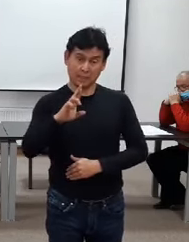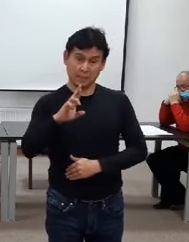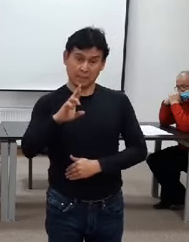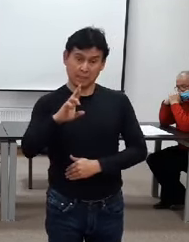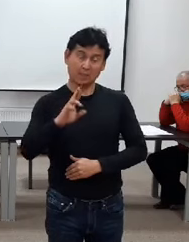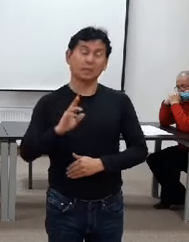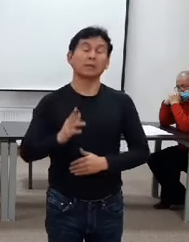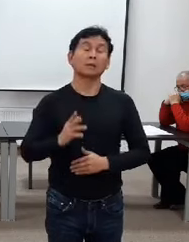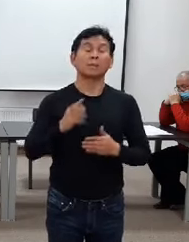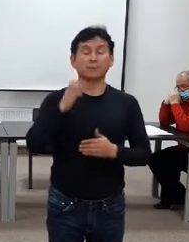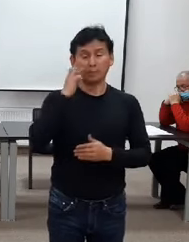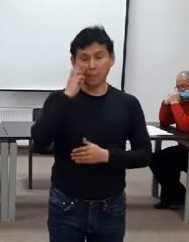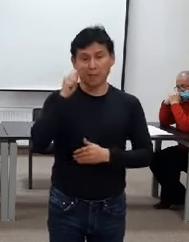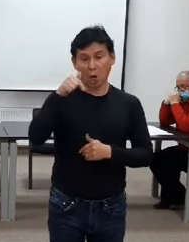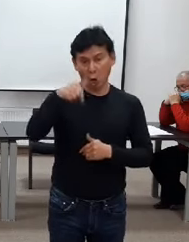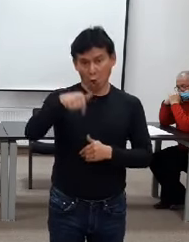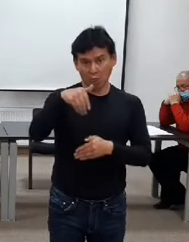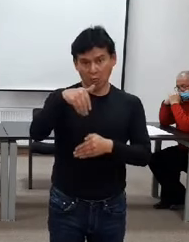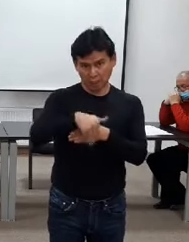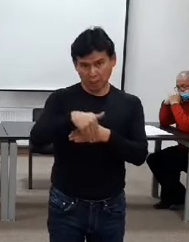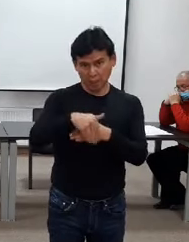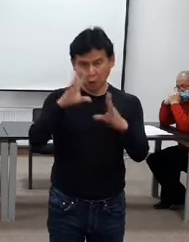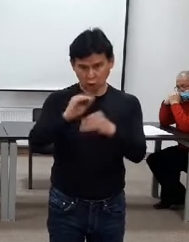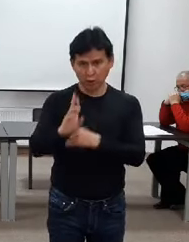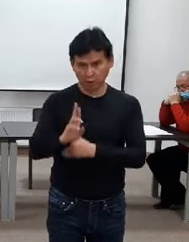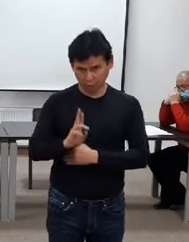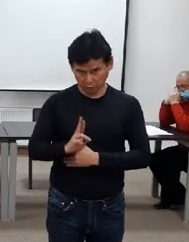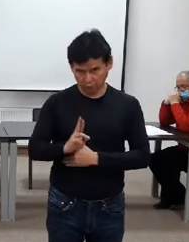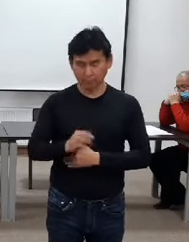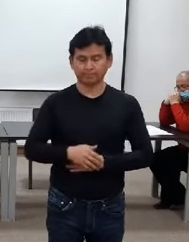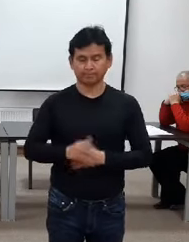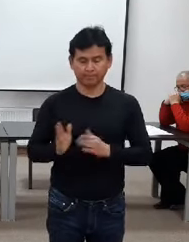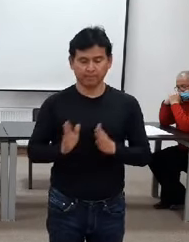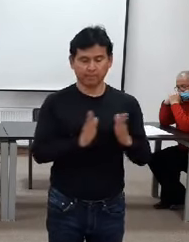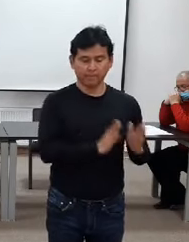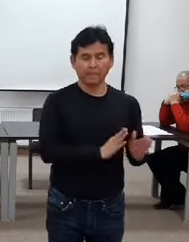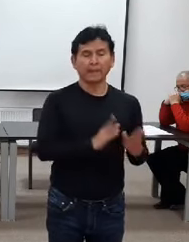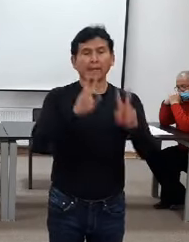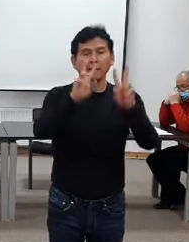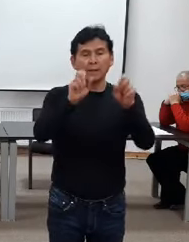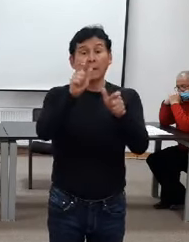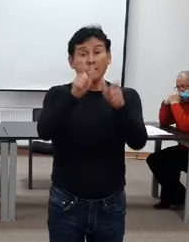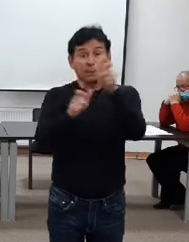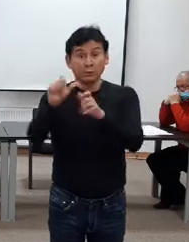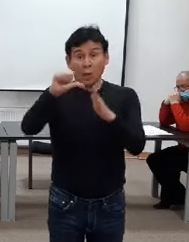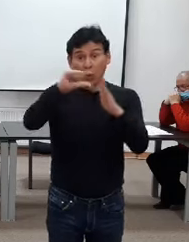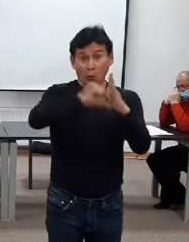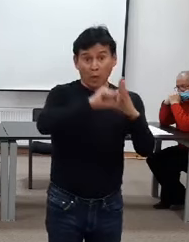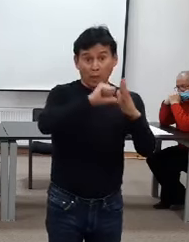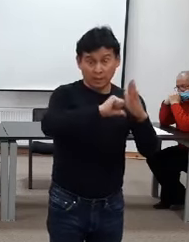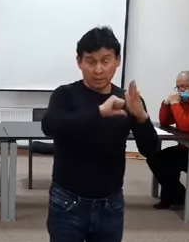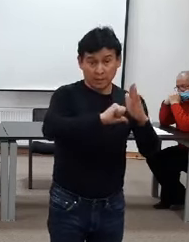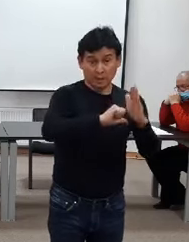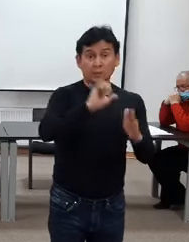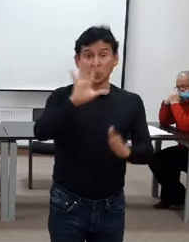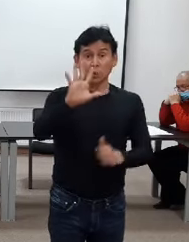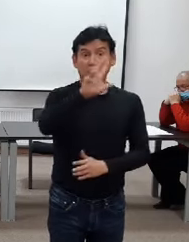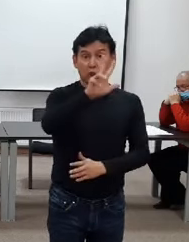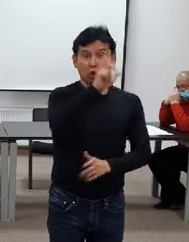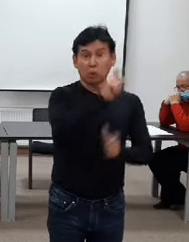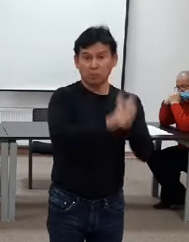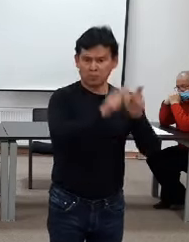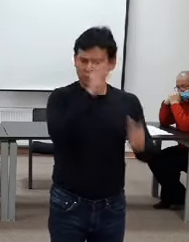de la mañana para hoy día la tarde-noche. En relación a las personas en cuarentena, tenemos 58 personas en